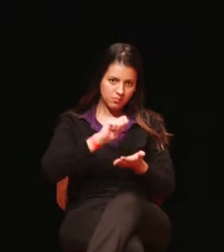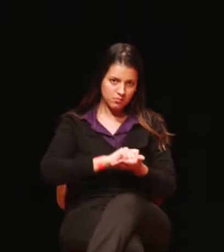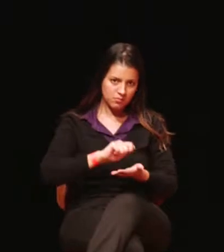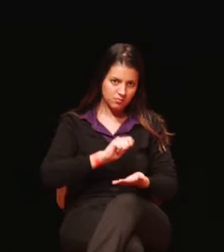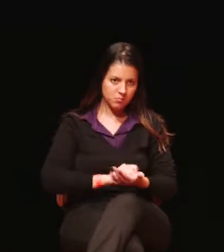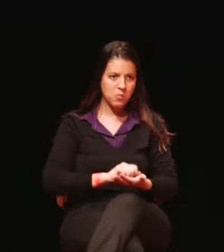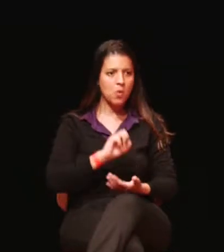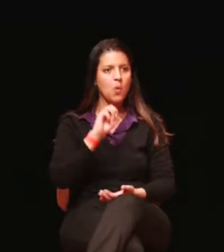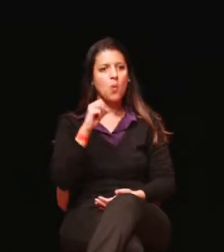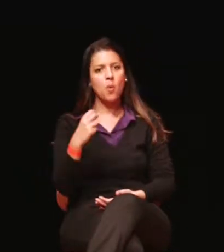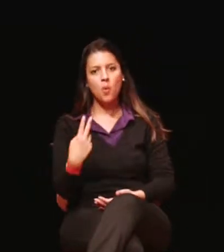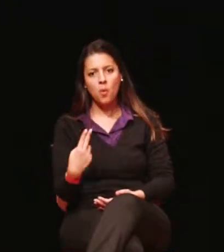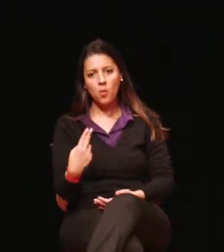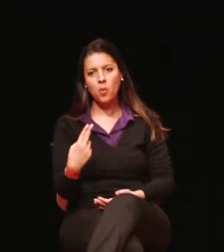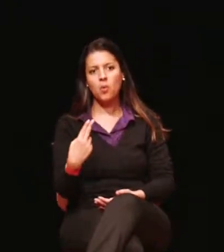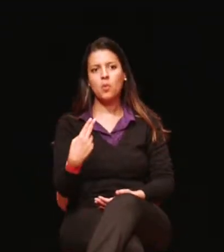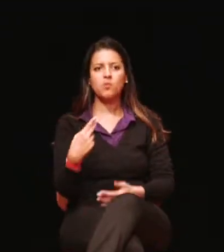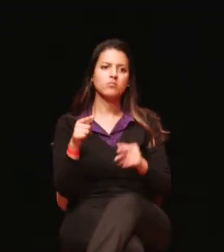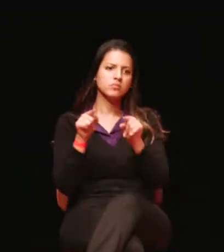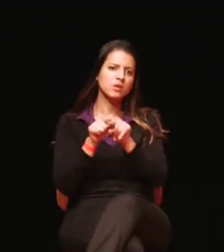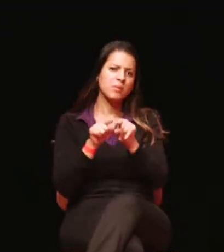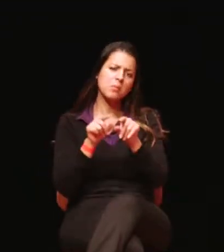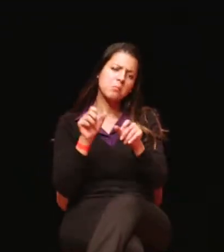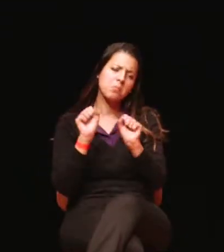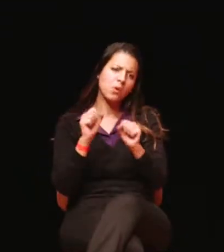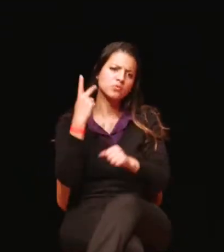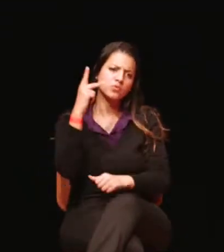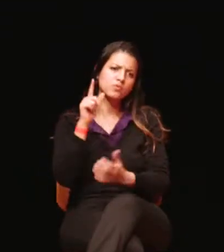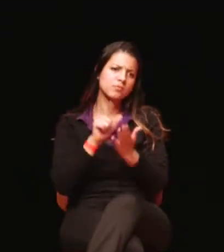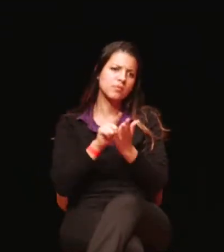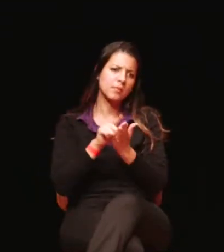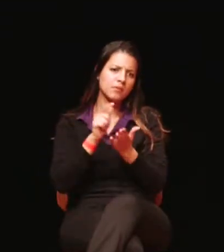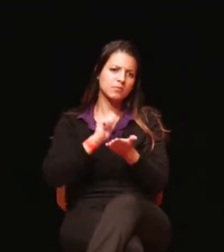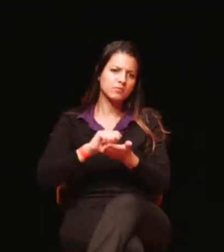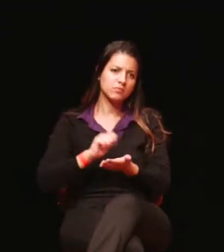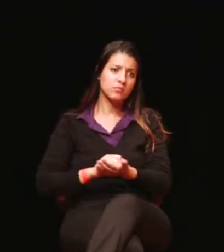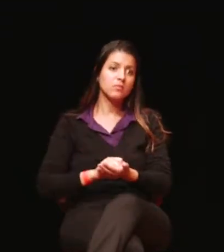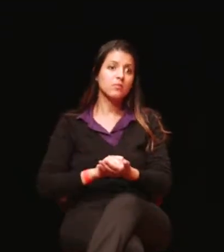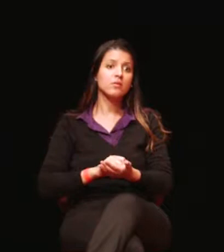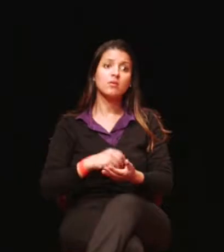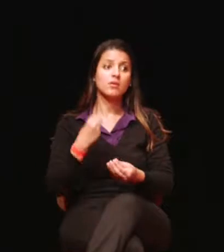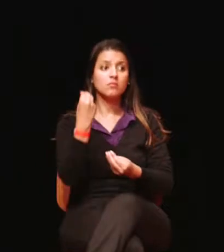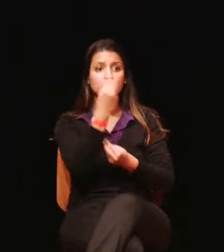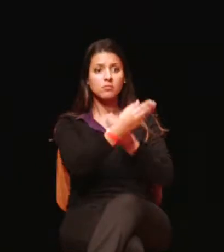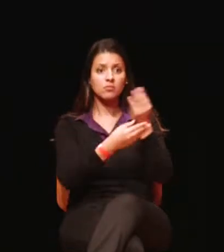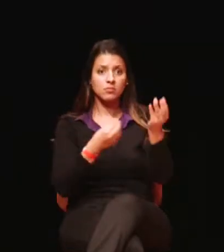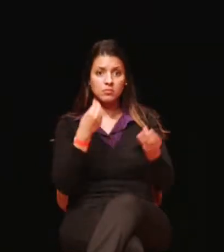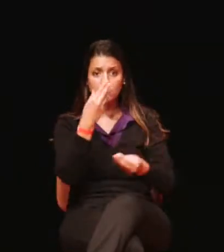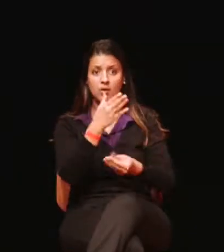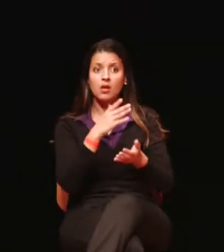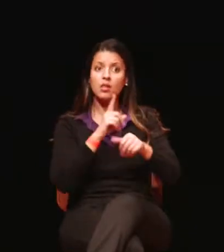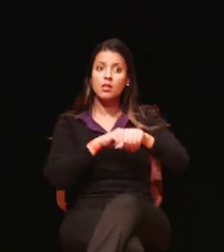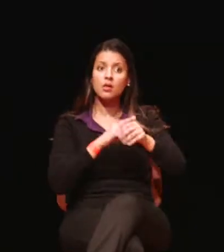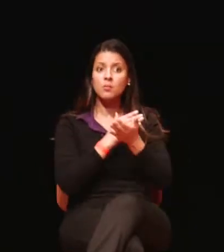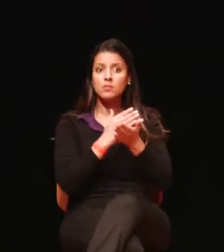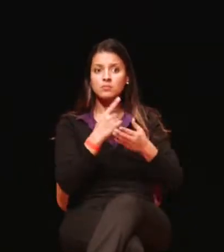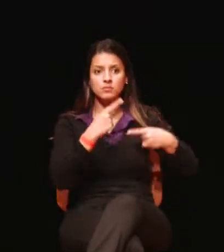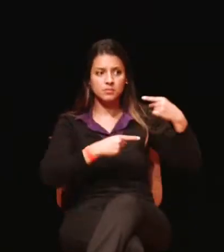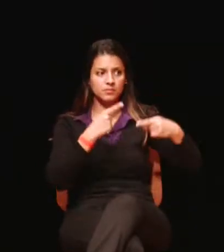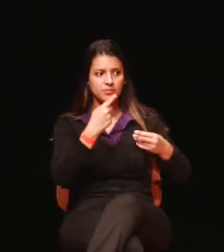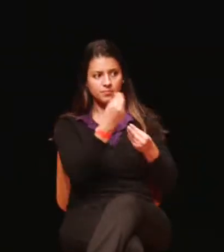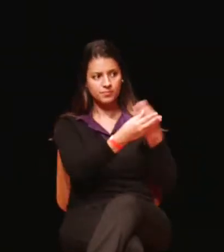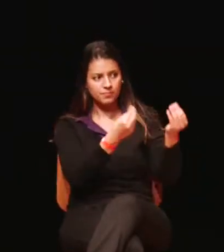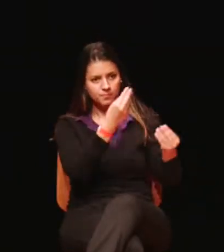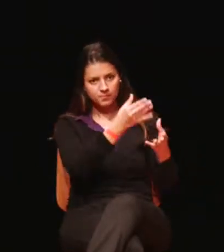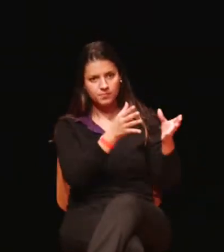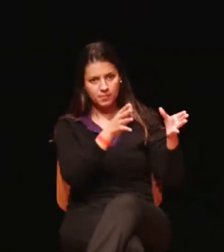quem quiser fazer, pode fazer na sua própria folha, e vocês podem enviar as perguntas à medida que o debate está acontecendo. A